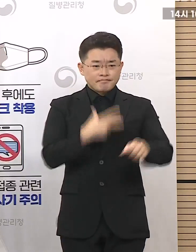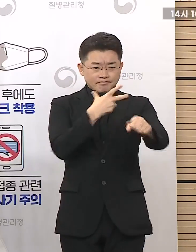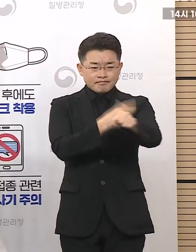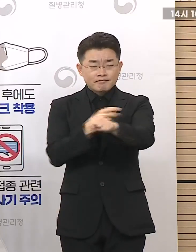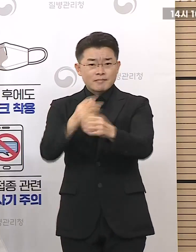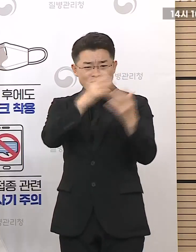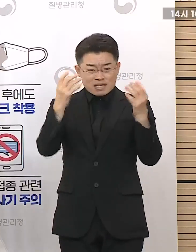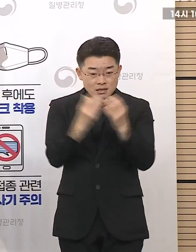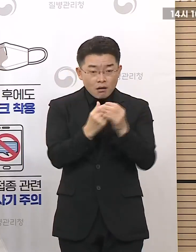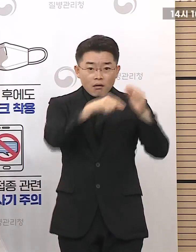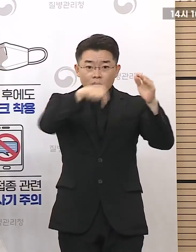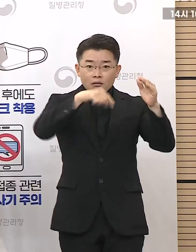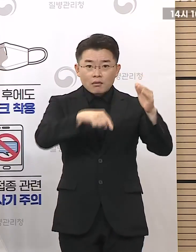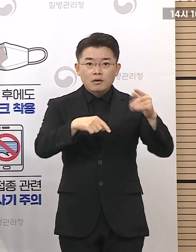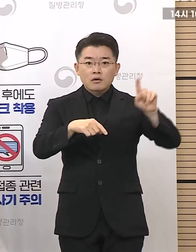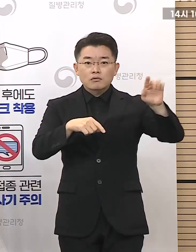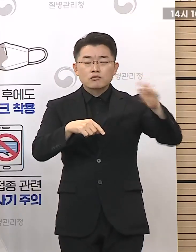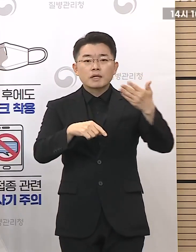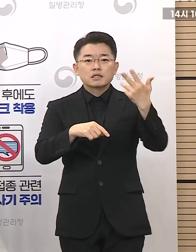완료자